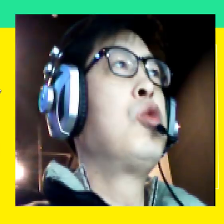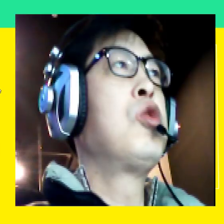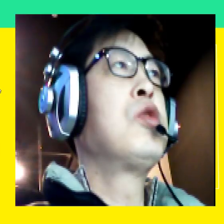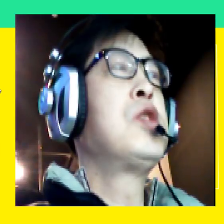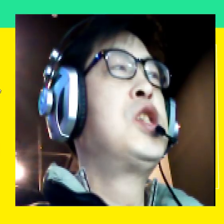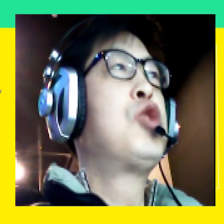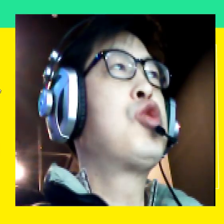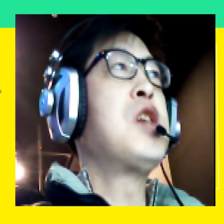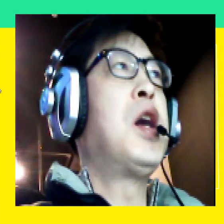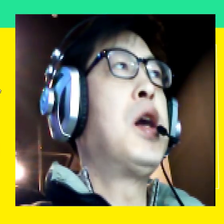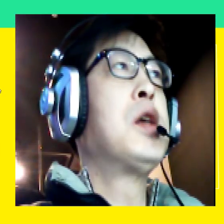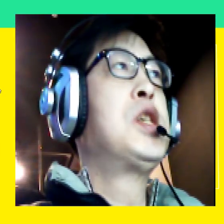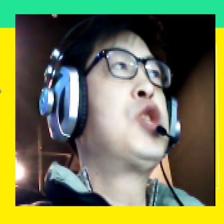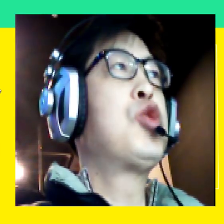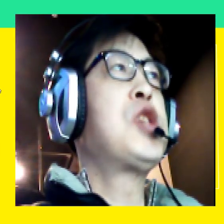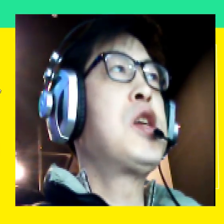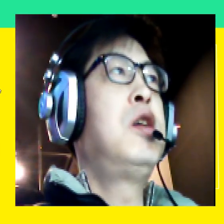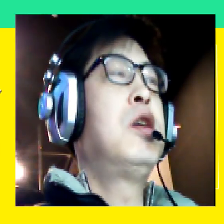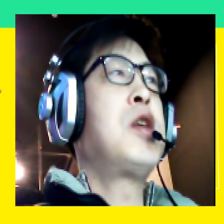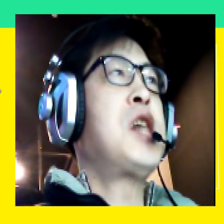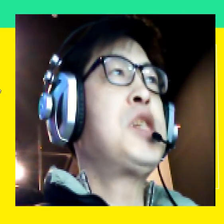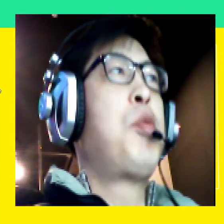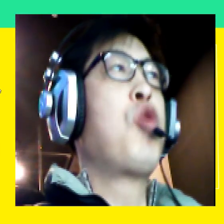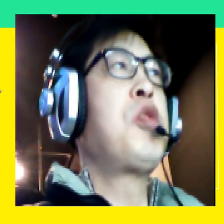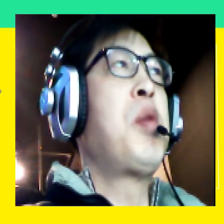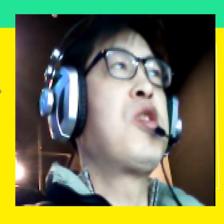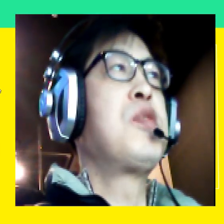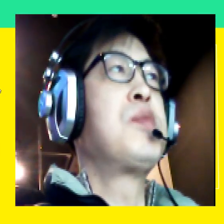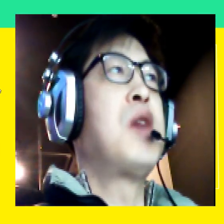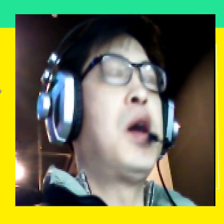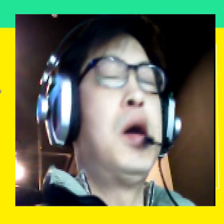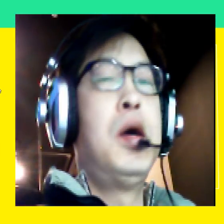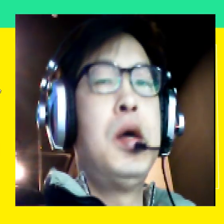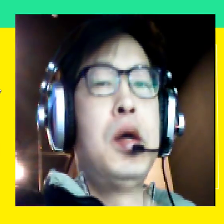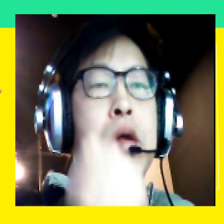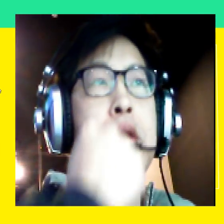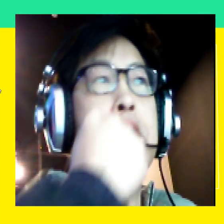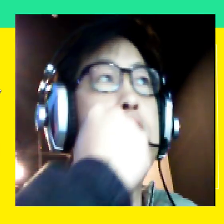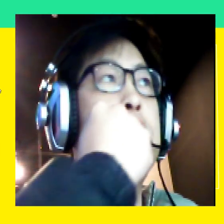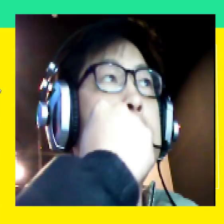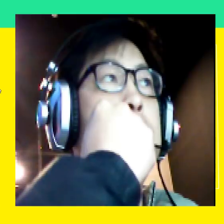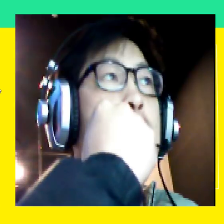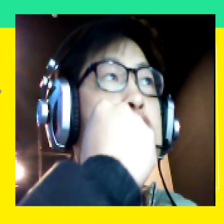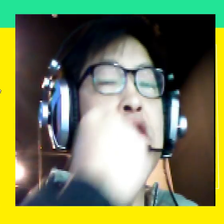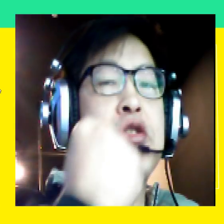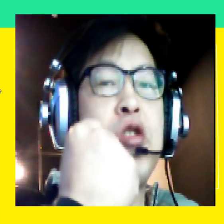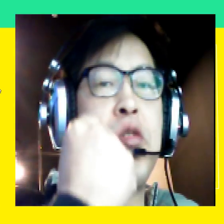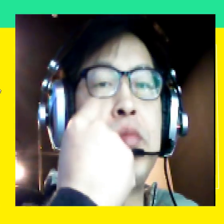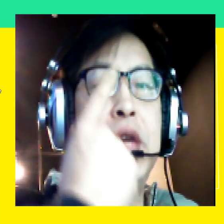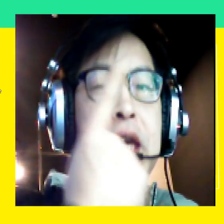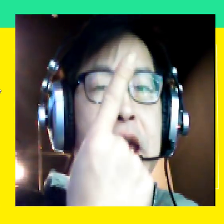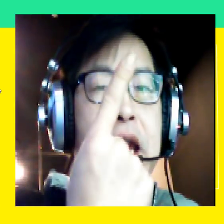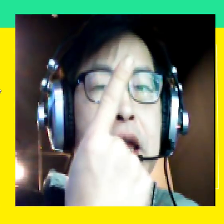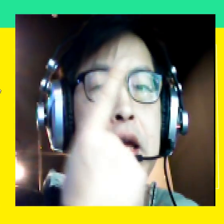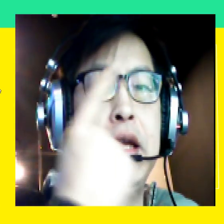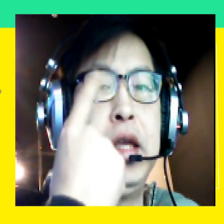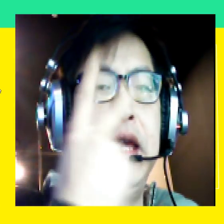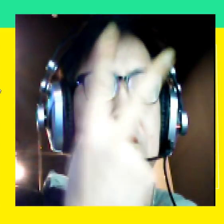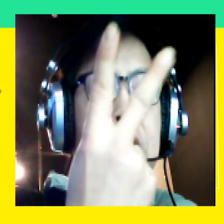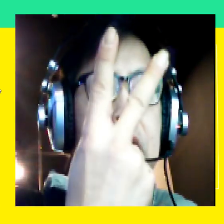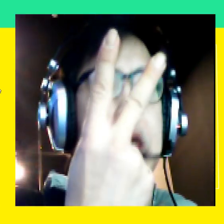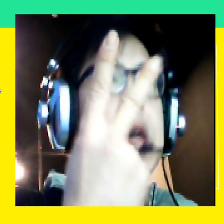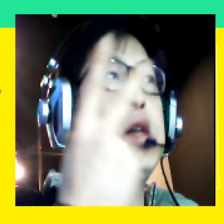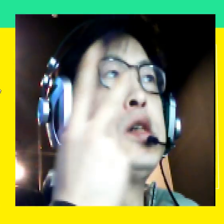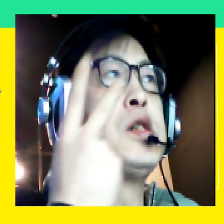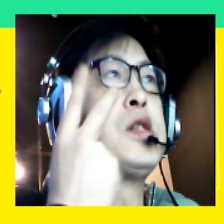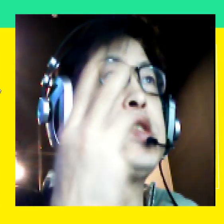자, 오늘은 지수자를 다시 복습해 보겠습니다. 보시는 것처럼 1,